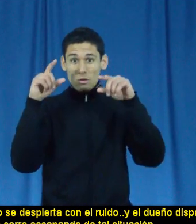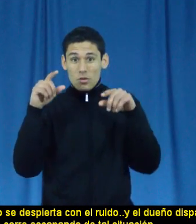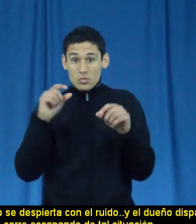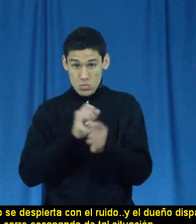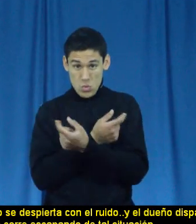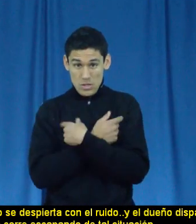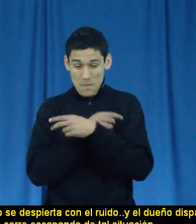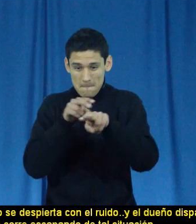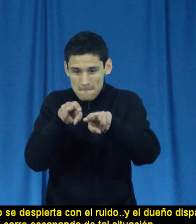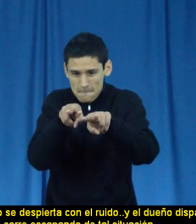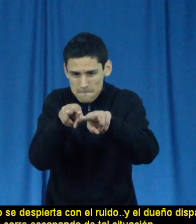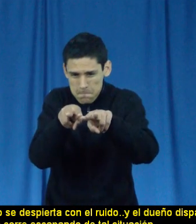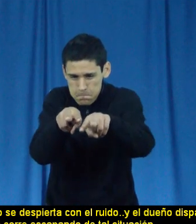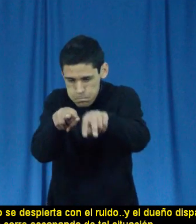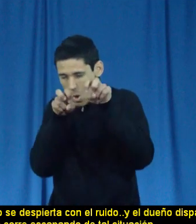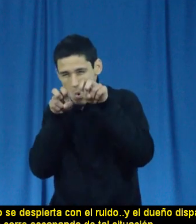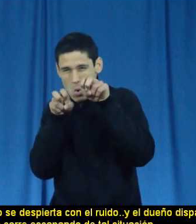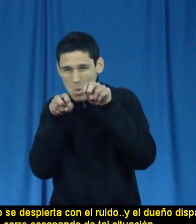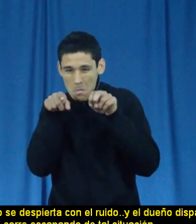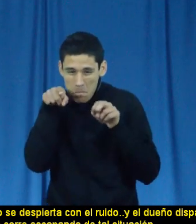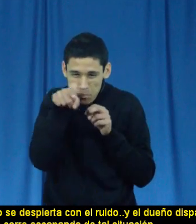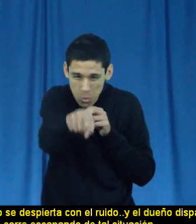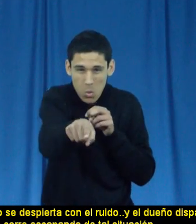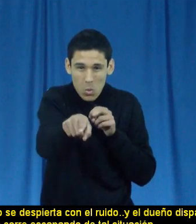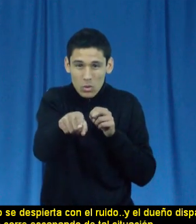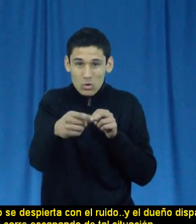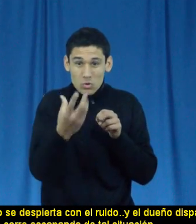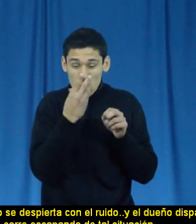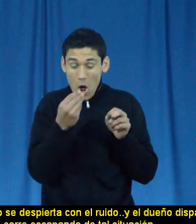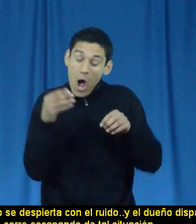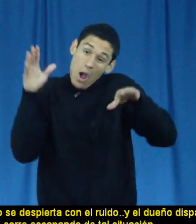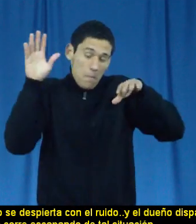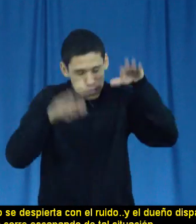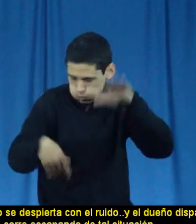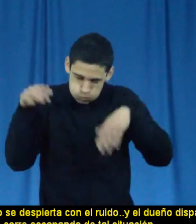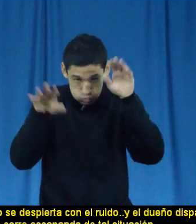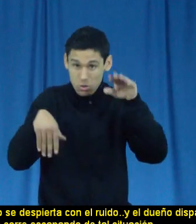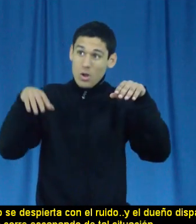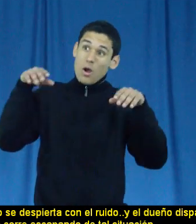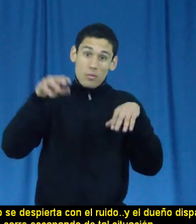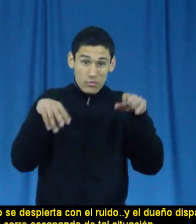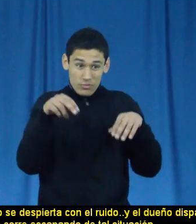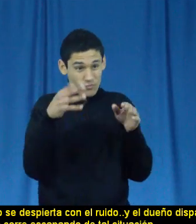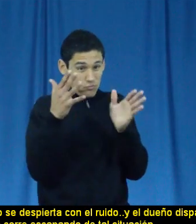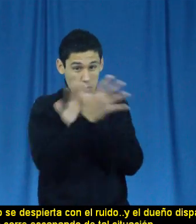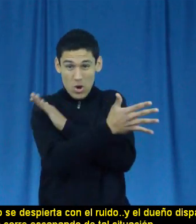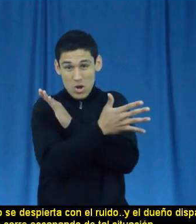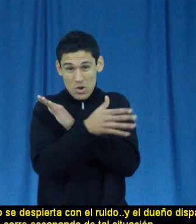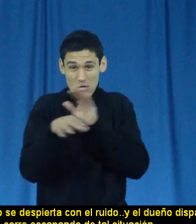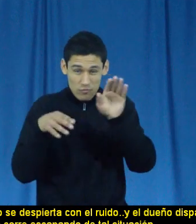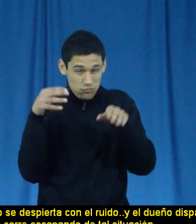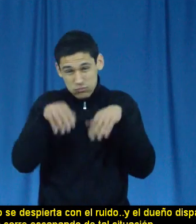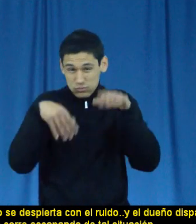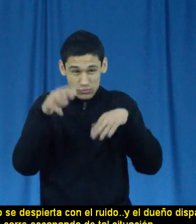una vaca. De repente el zorro se despierta con el ruido y el dueño dispara. El zorro corre escapando de tal